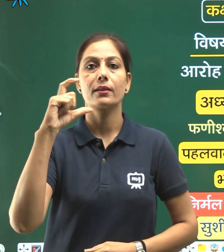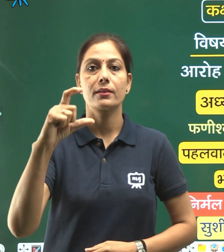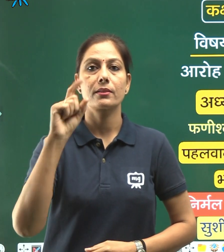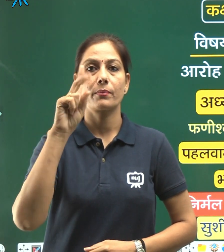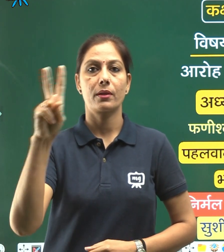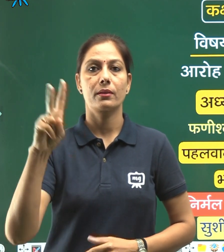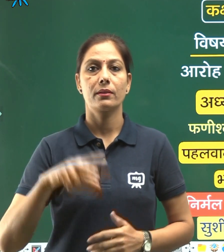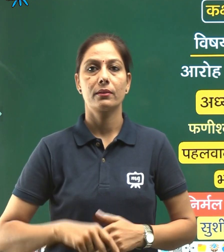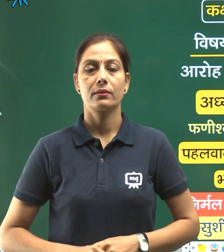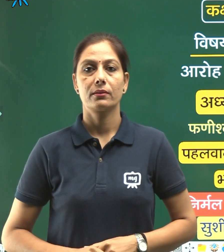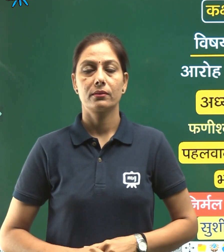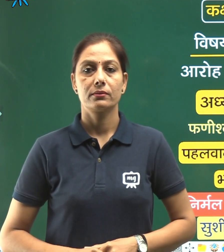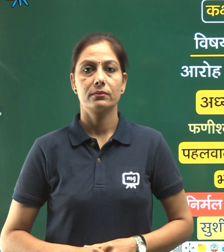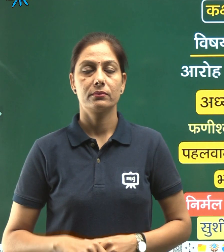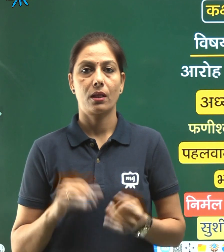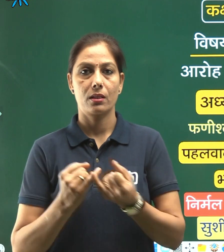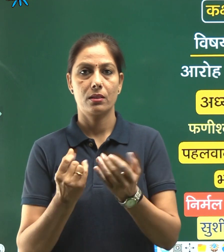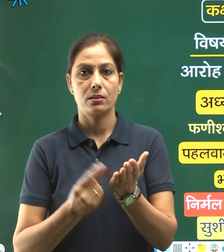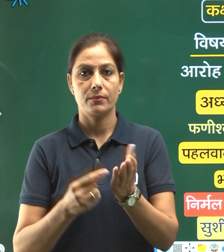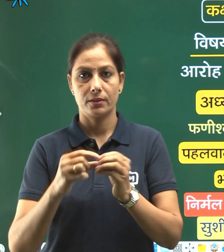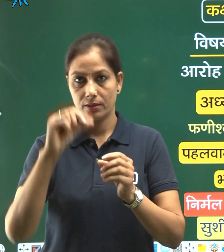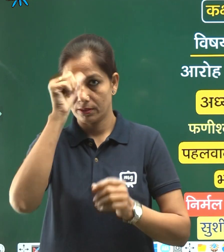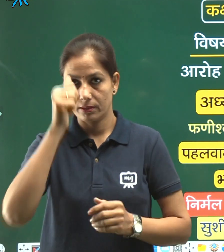की हिंदी विषय की